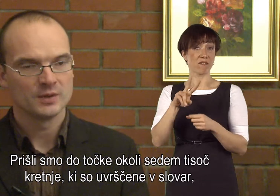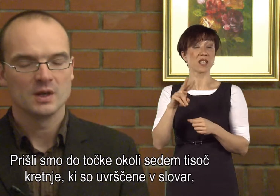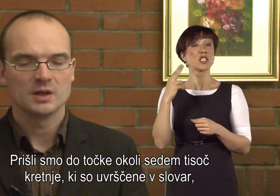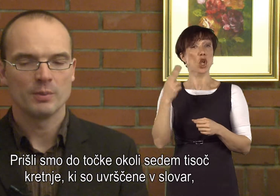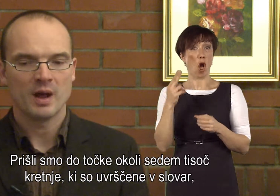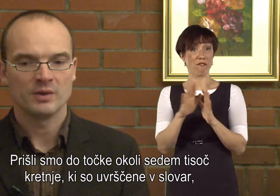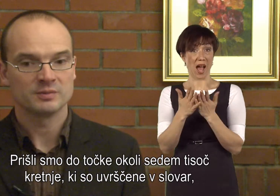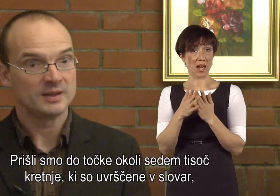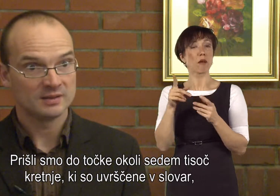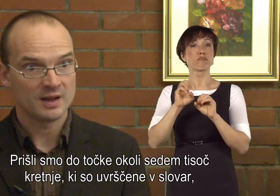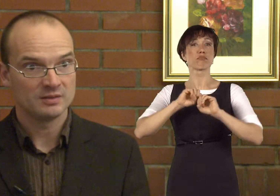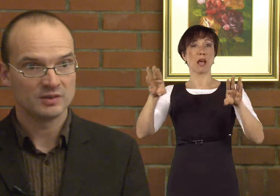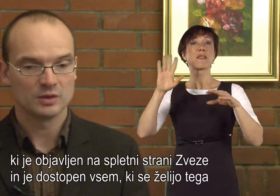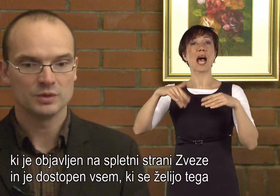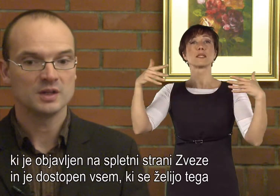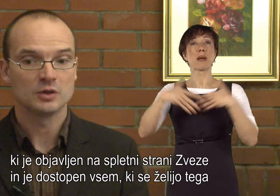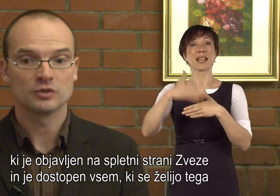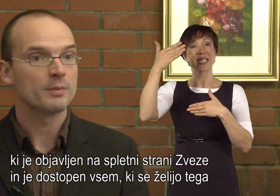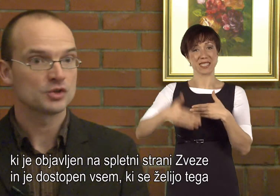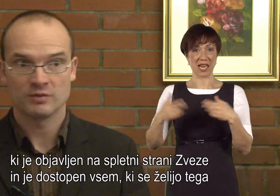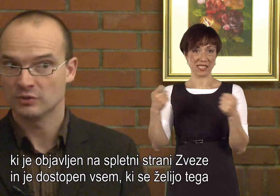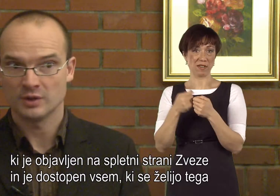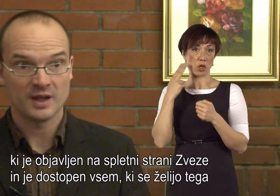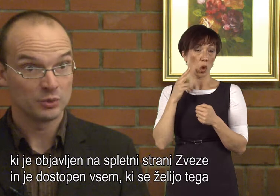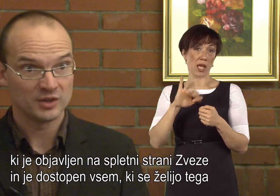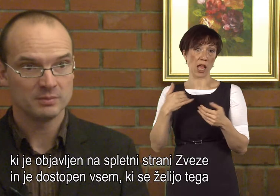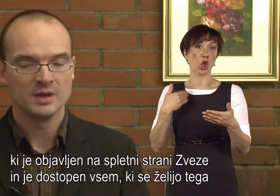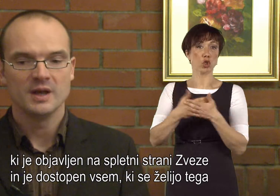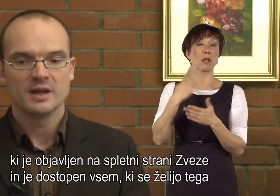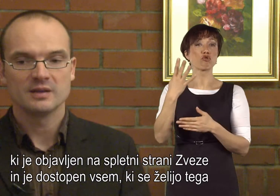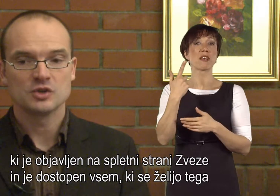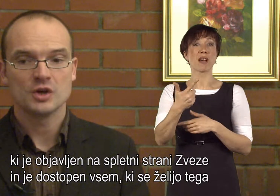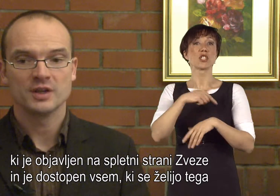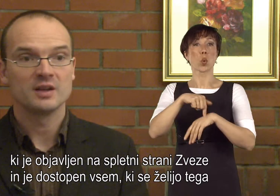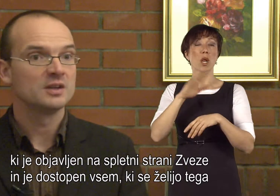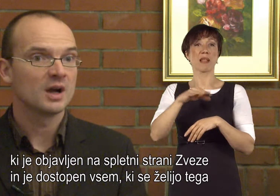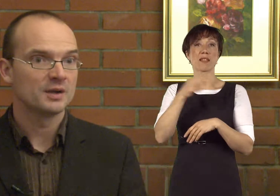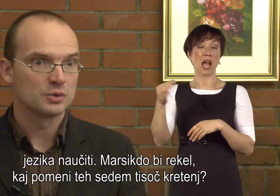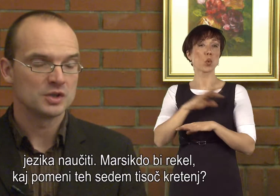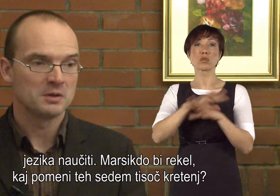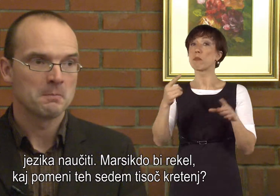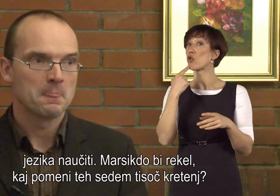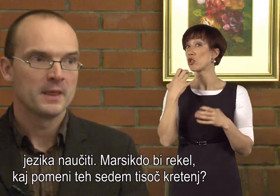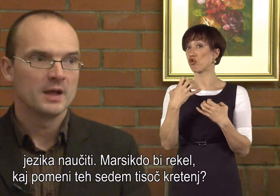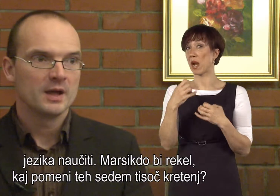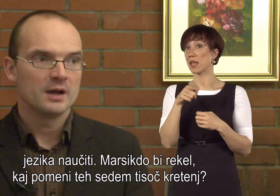slovar, ki je objavljen na spletni strani Zveze gluhih in je dostopen 24 ur na dan vsem, ki se želijo tega jezika